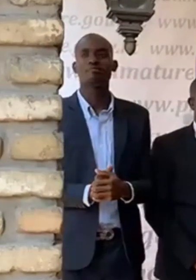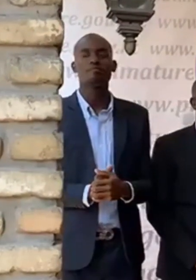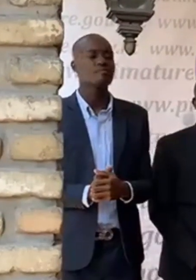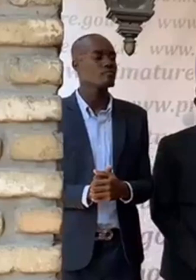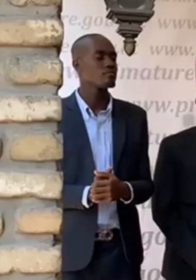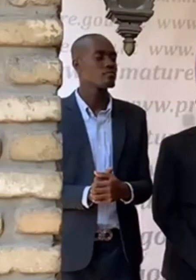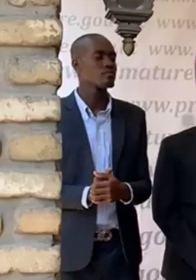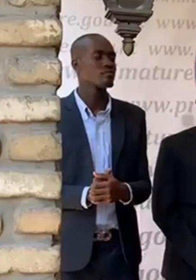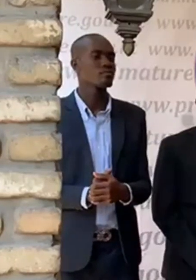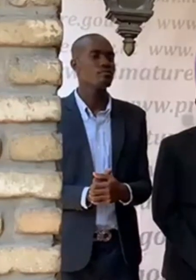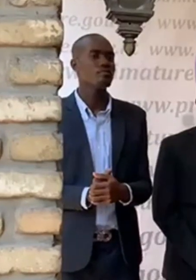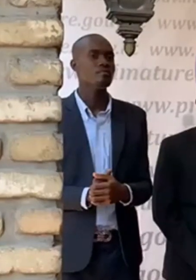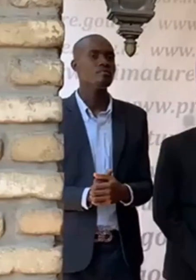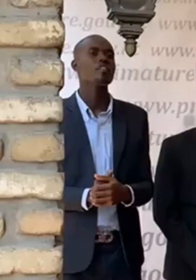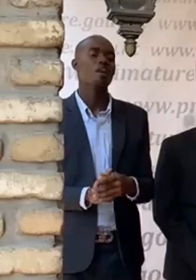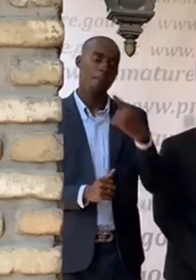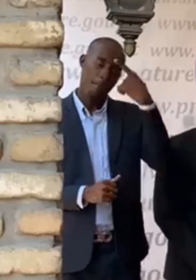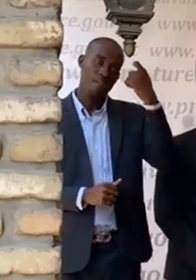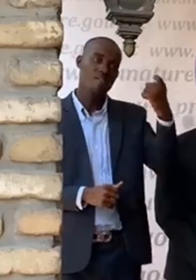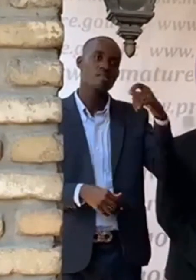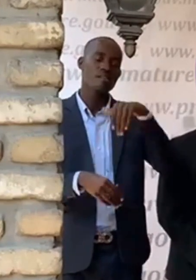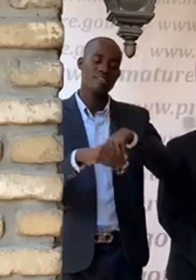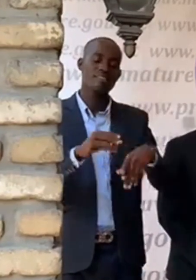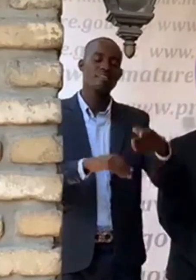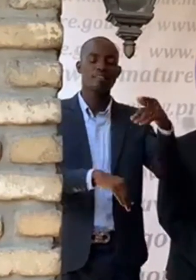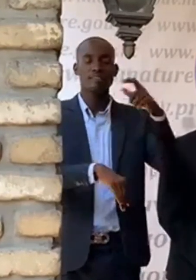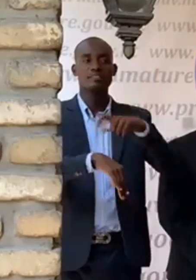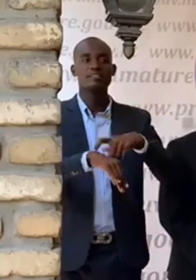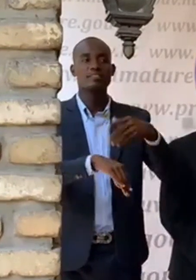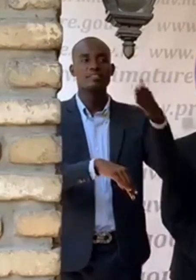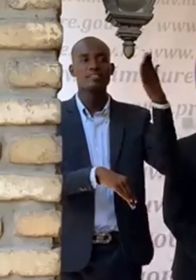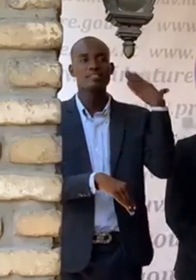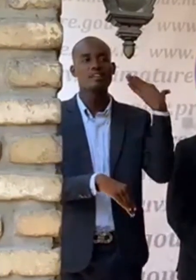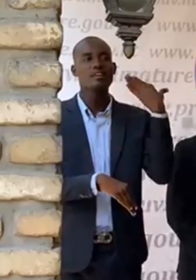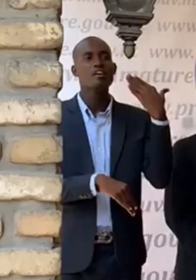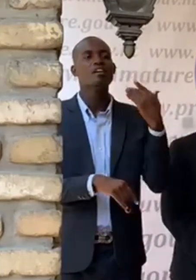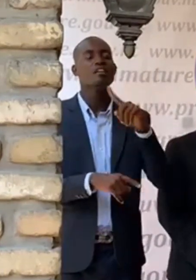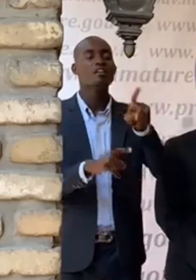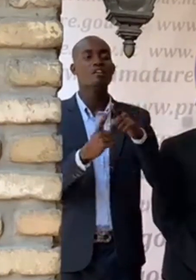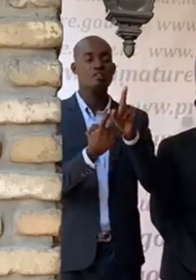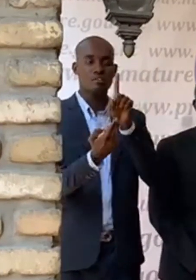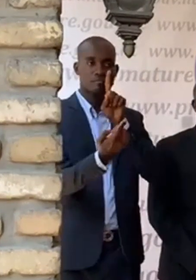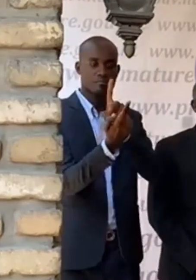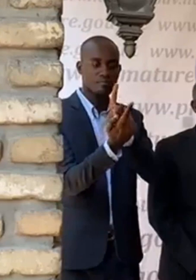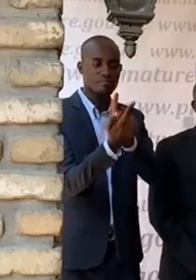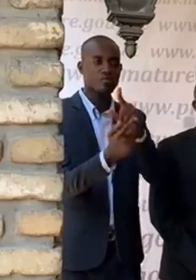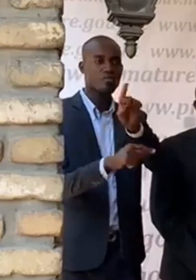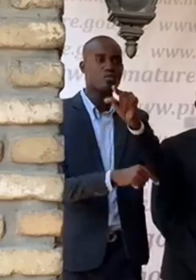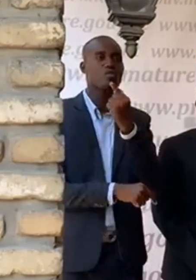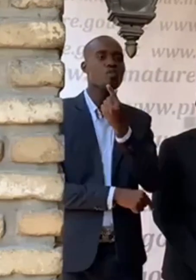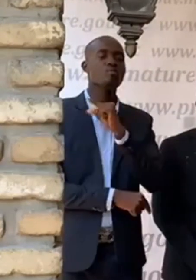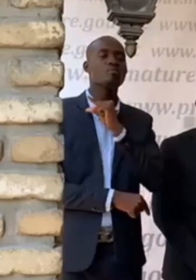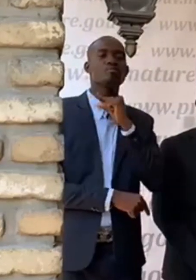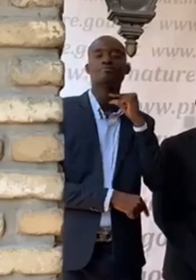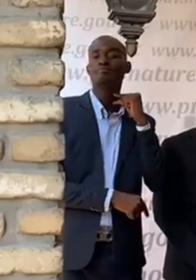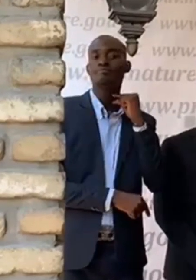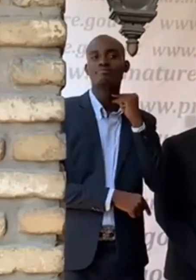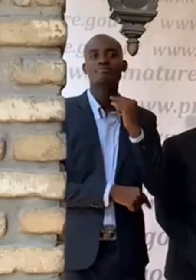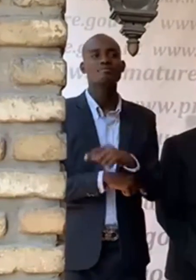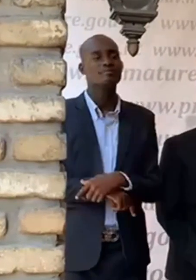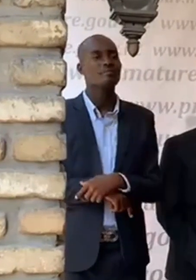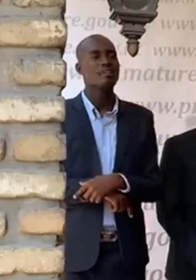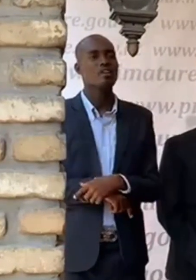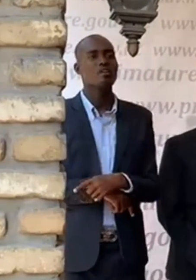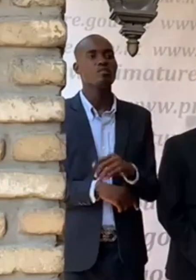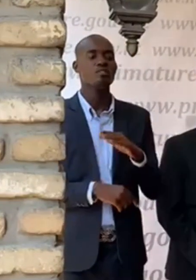ou même qui toujours apply partager et puis et quitter un commentaire dans chaque vidéo nous partager ensemble avec vous sur channel là. Faut